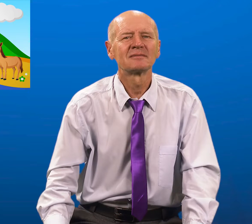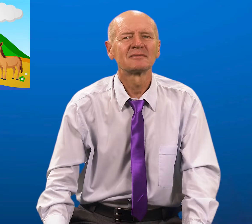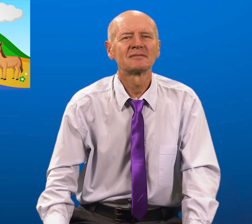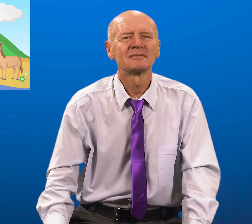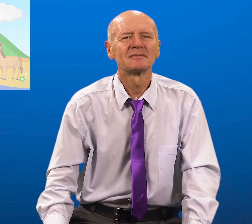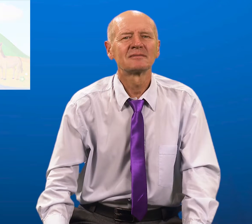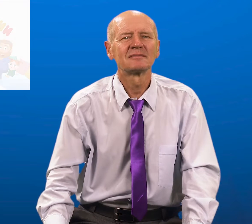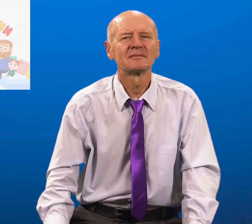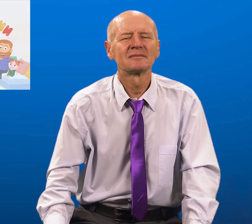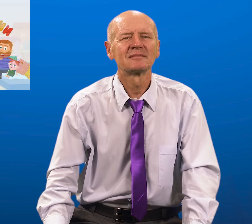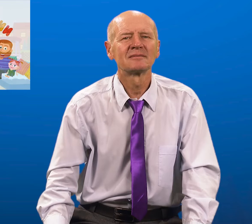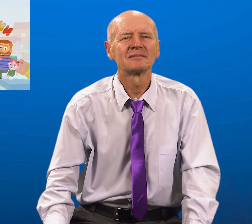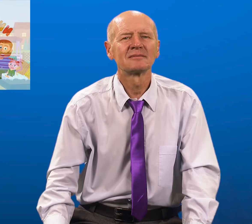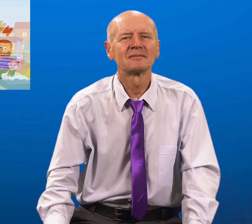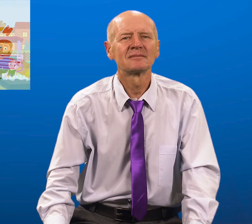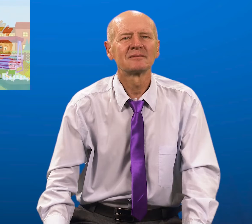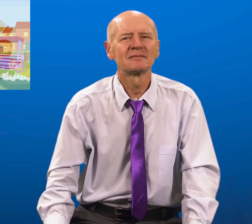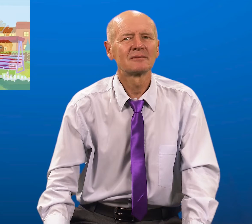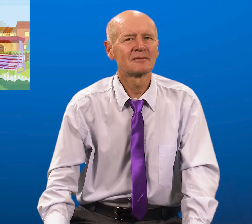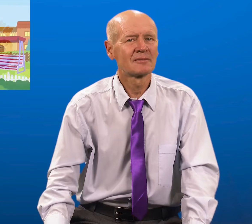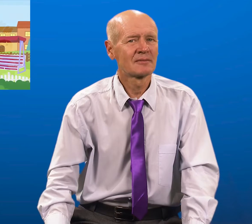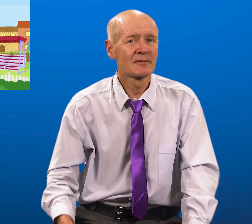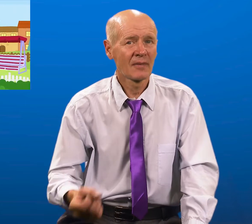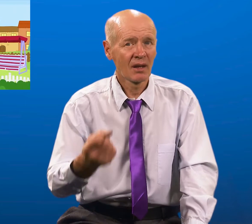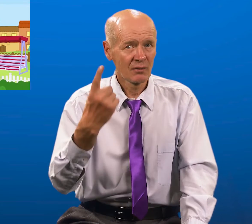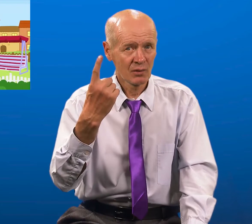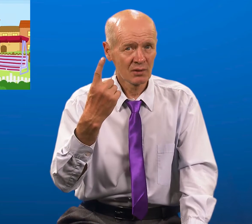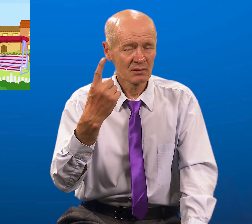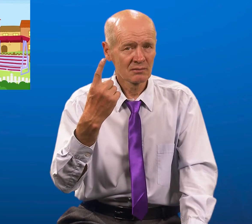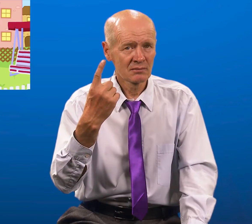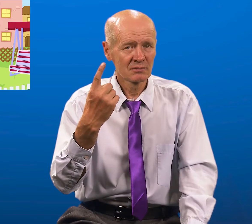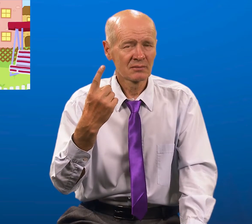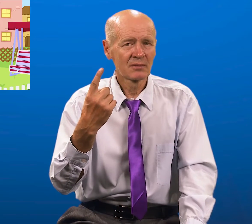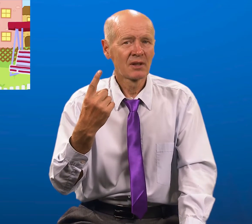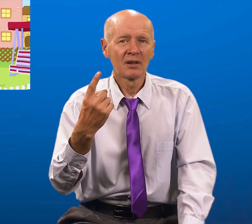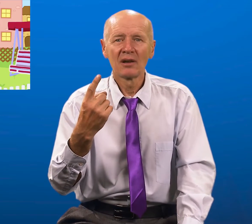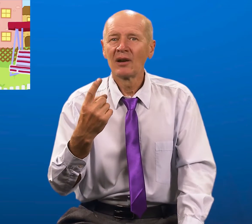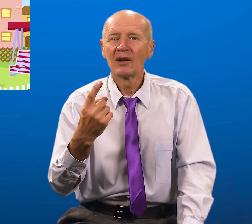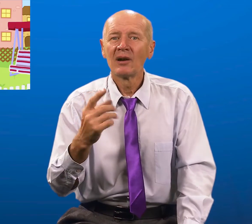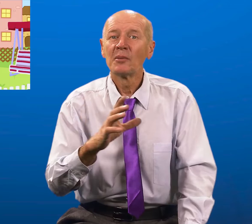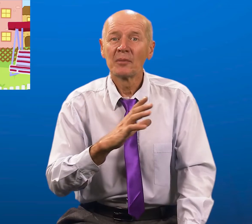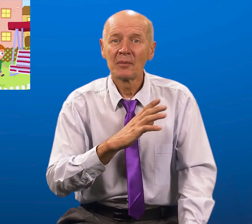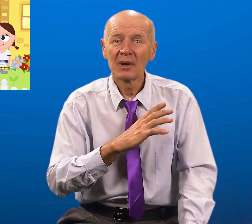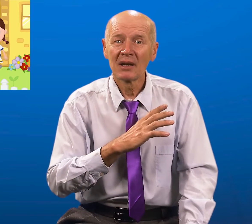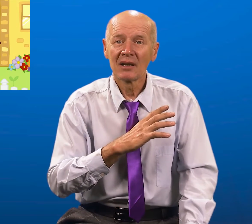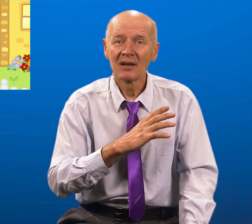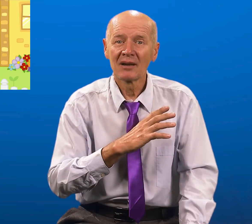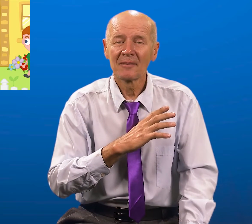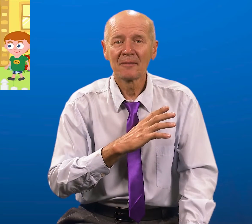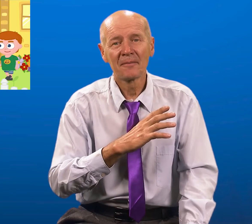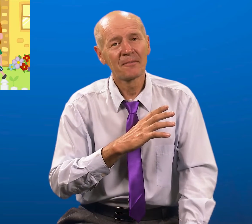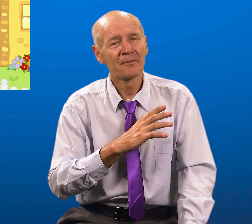На следующий день все играли в прятки. Сначала водил Кима, а